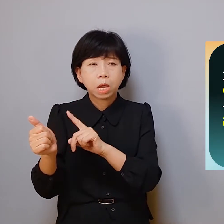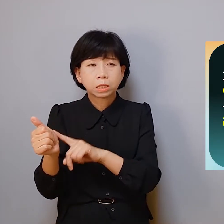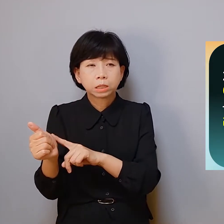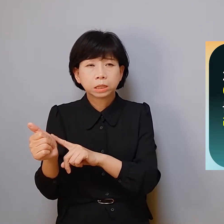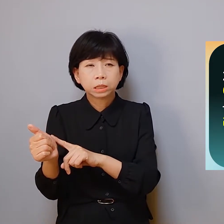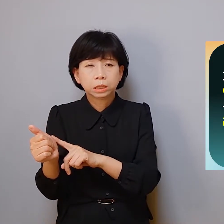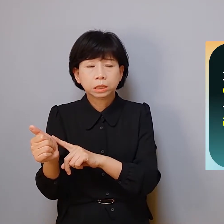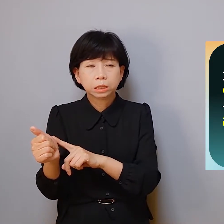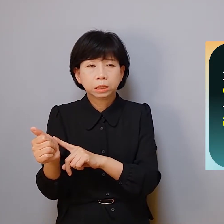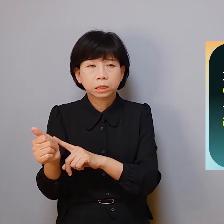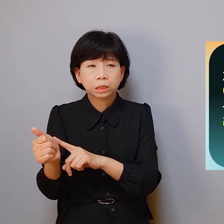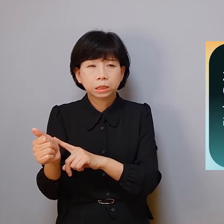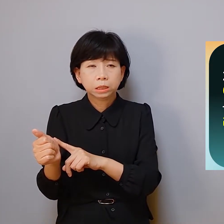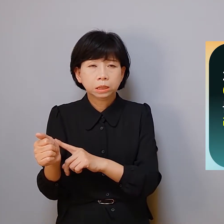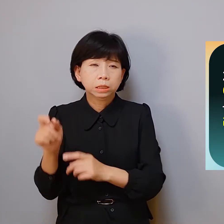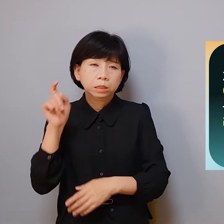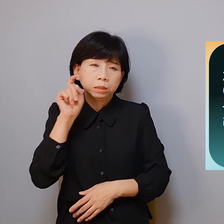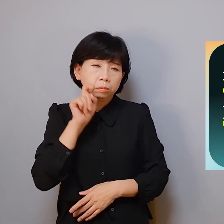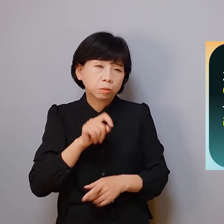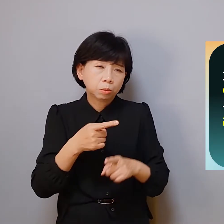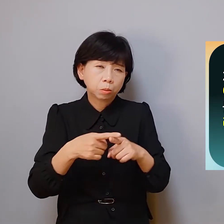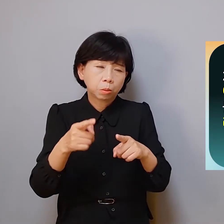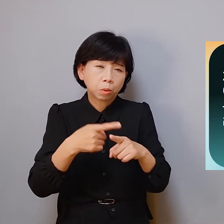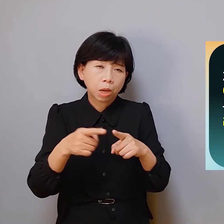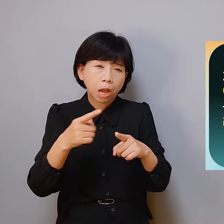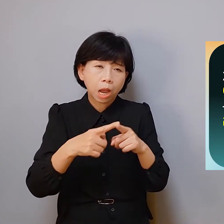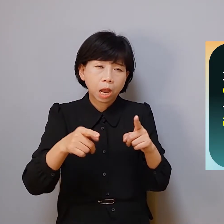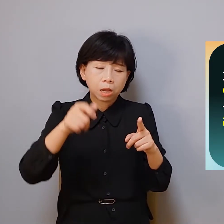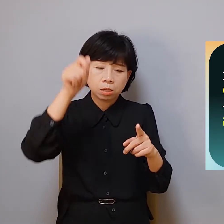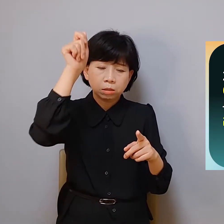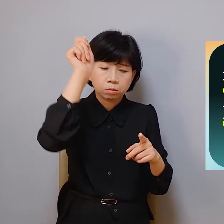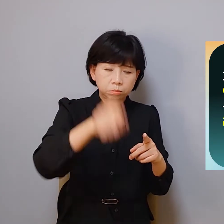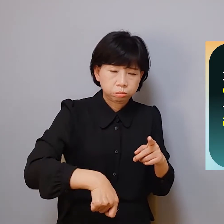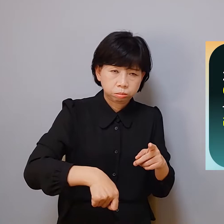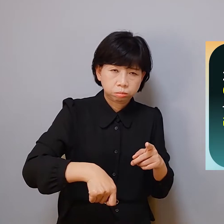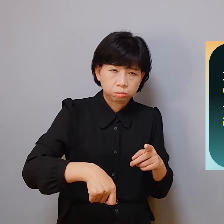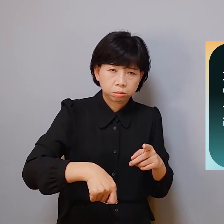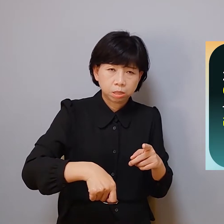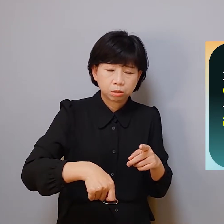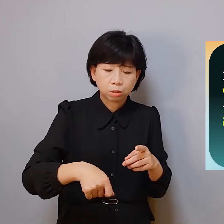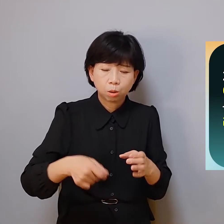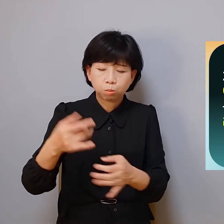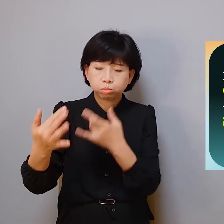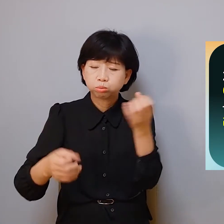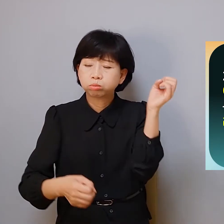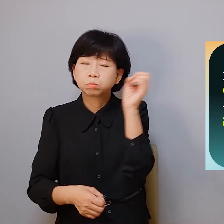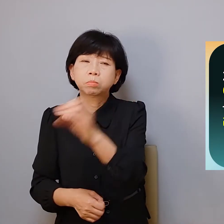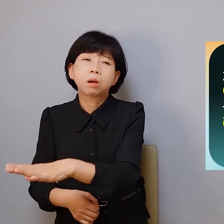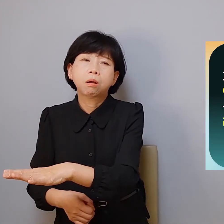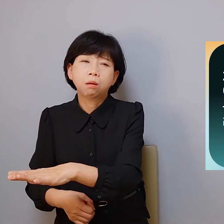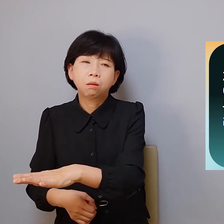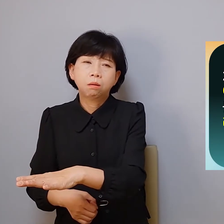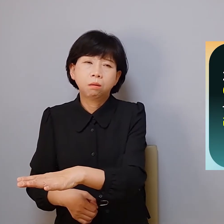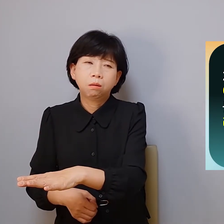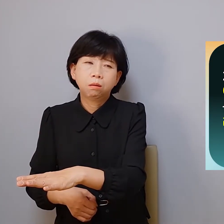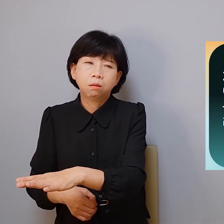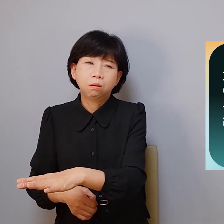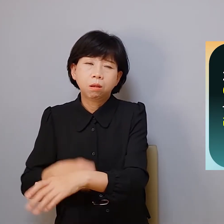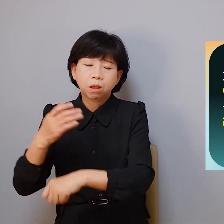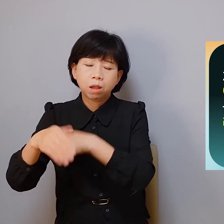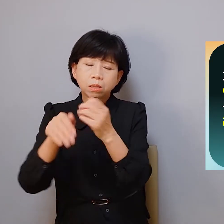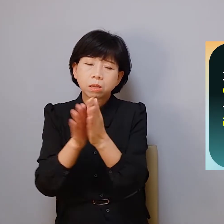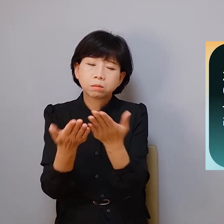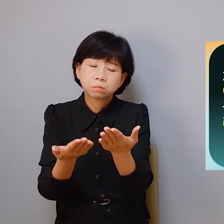면도칼로 그것을 연하여 베어 하나님의 말씀을 읽은 데를 잘라서 화롯불에 던져서 두루마리를